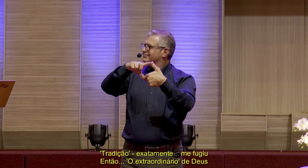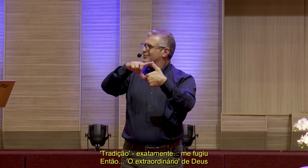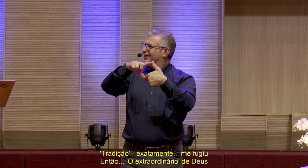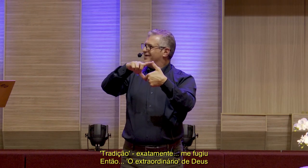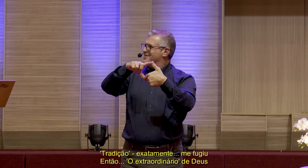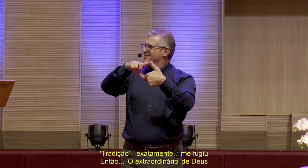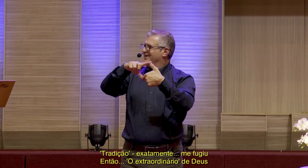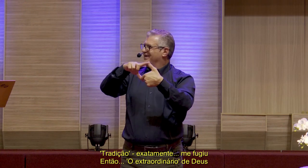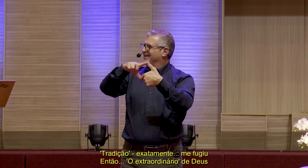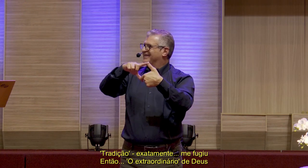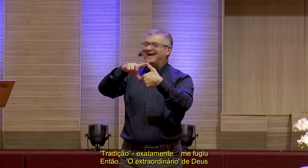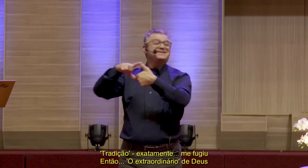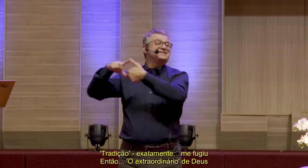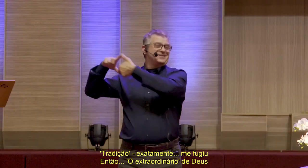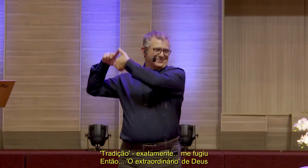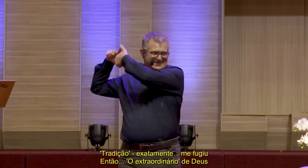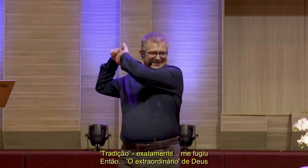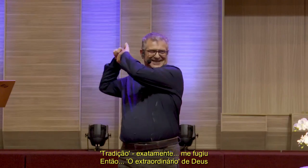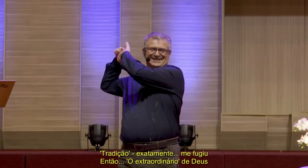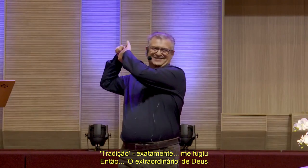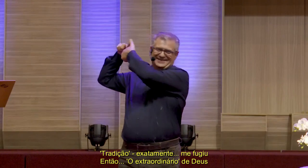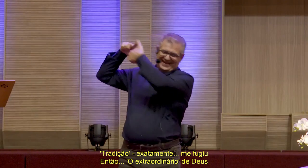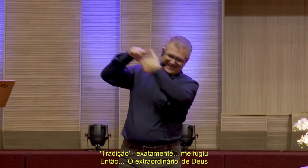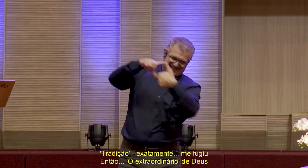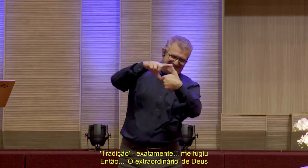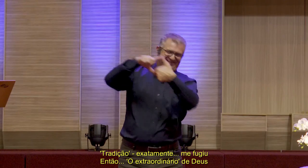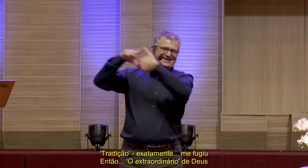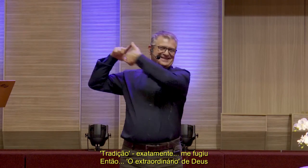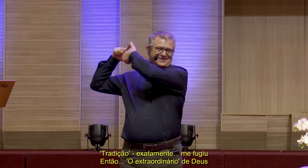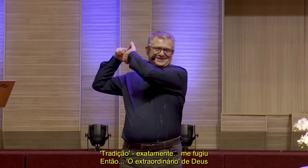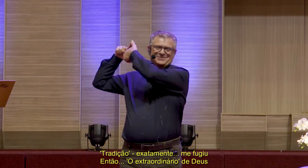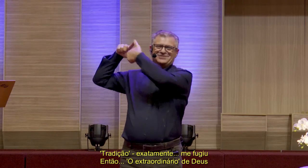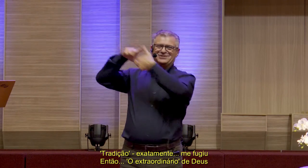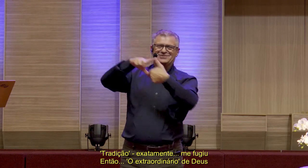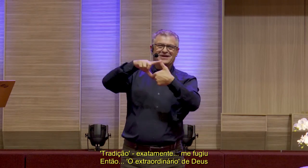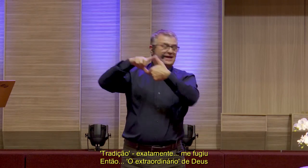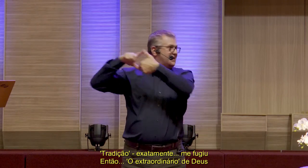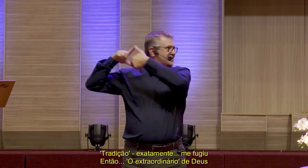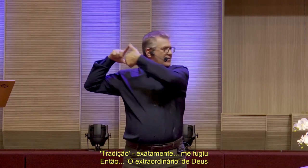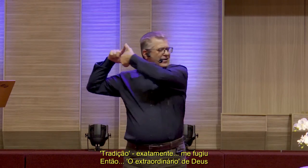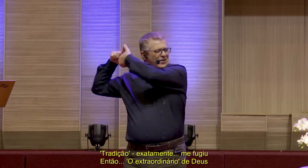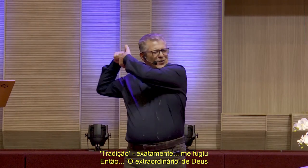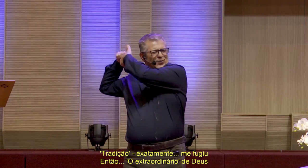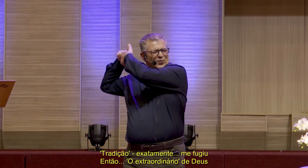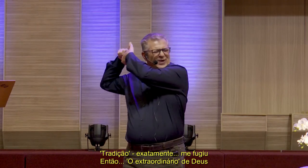O que é, meu? Tradição. Isso, tradição. Exatamente, me fugiu. Então, ó, o